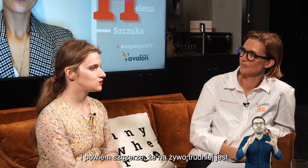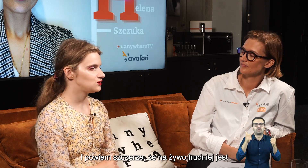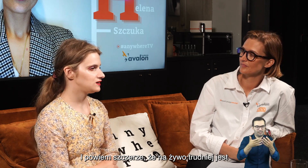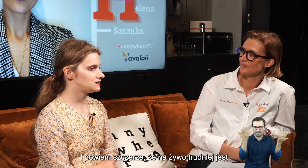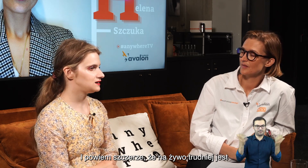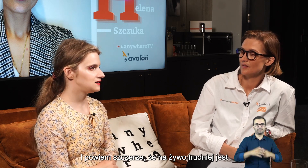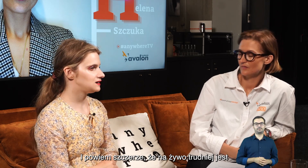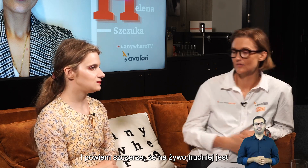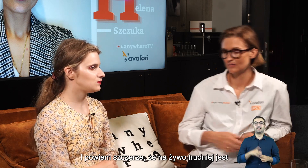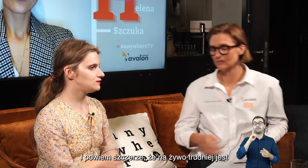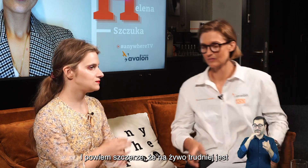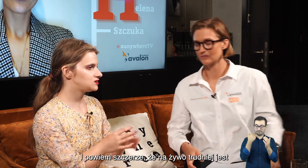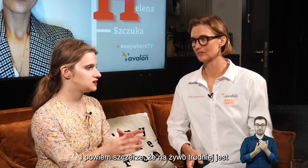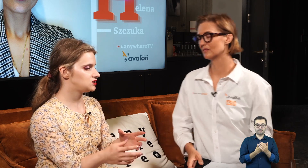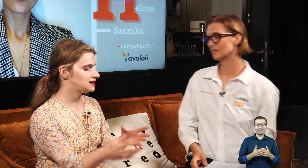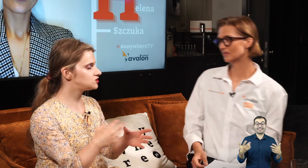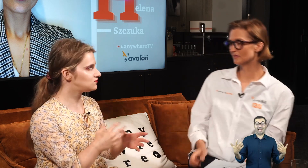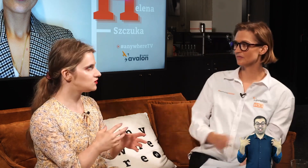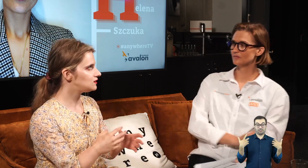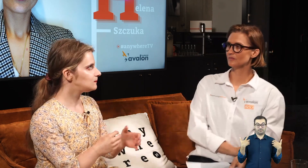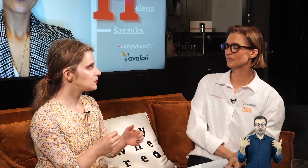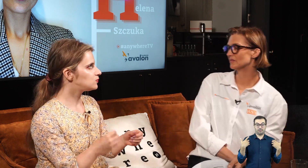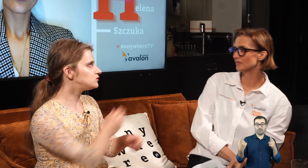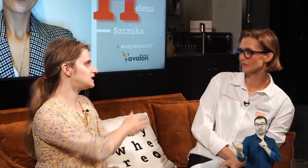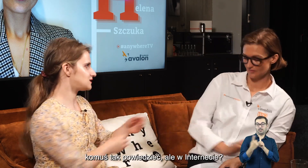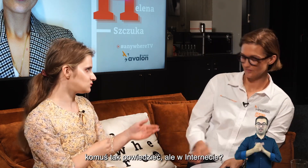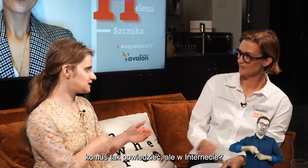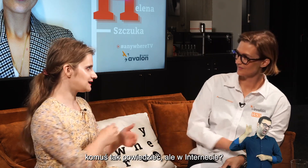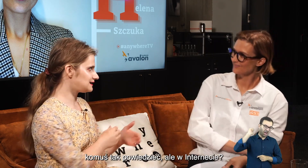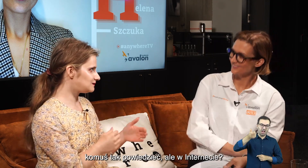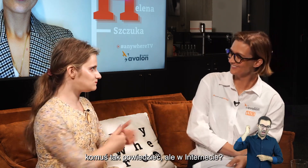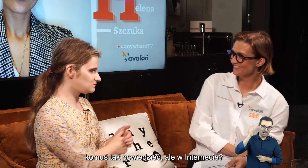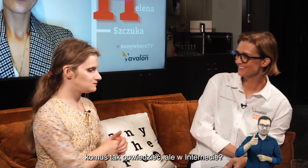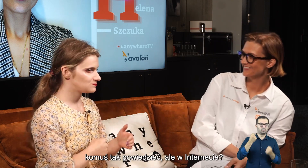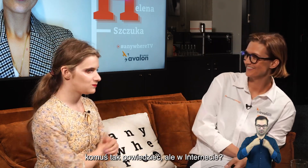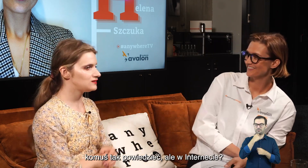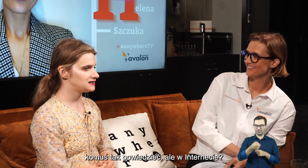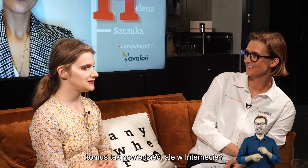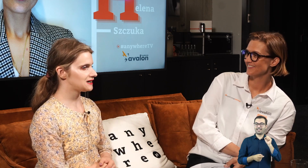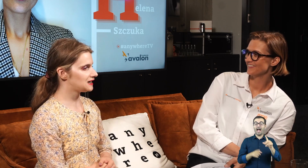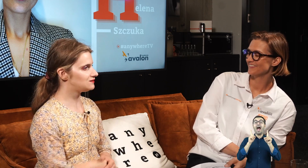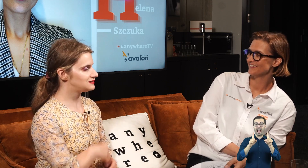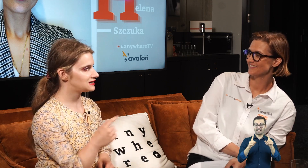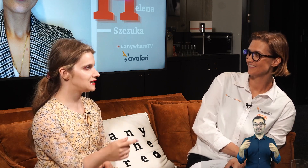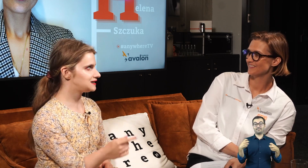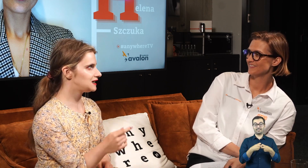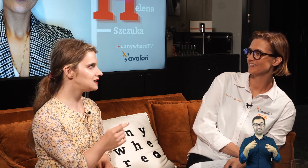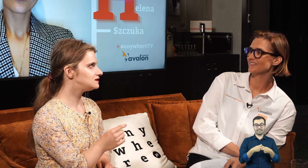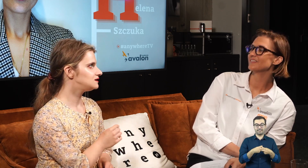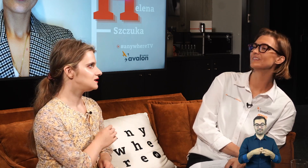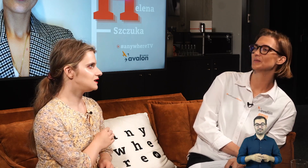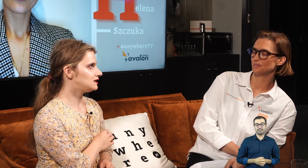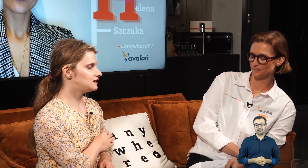no cokolwiek. I powiem szczerze, że na żywo trudniej jest komuś tak powiedzieć, ale w internecie